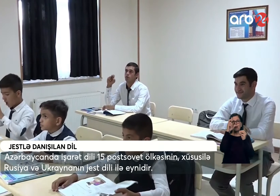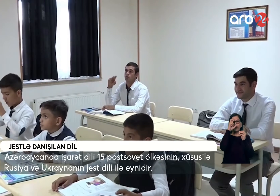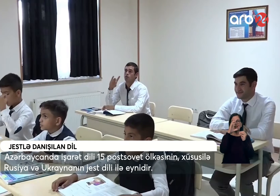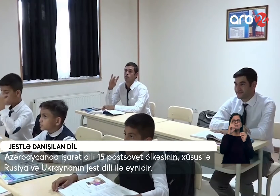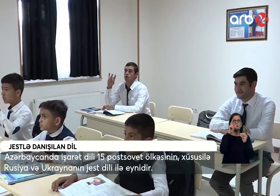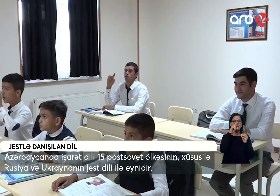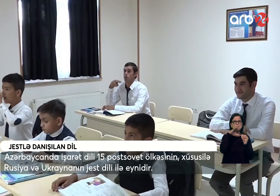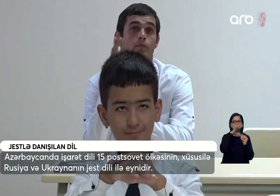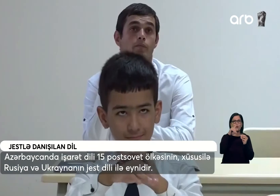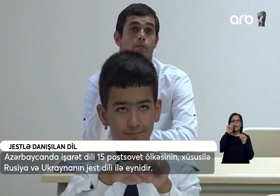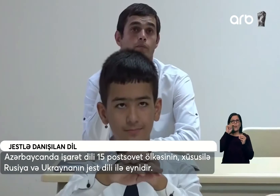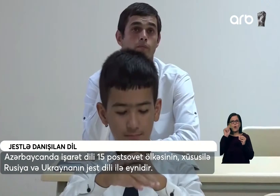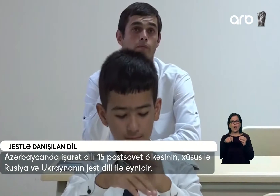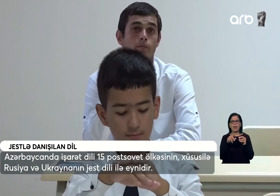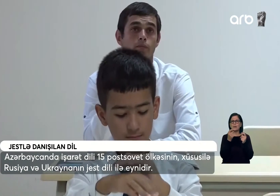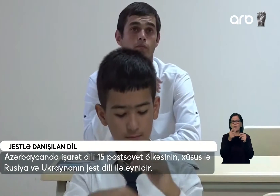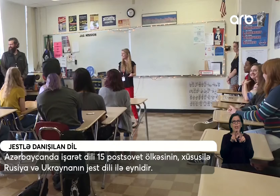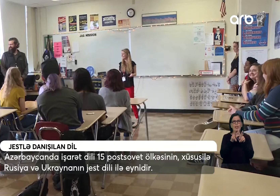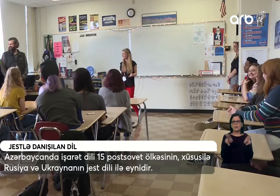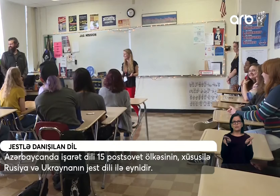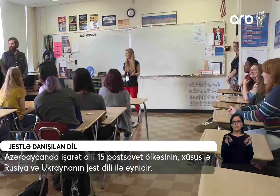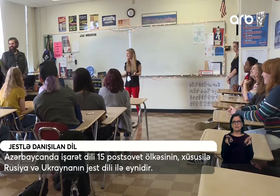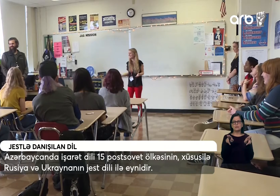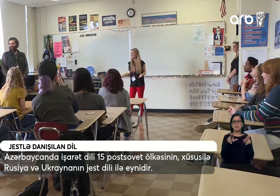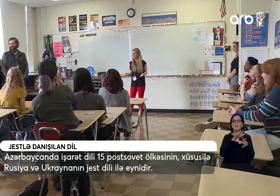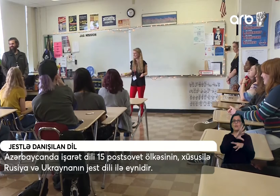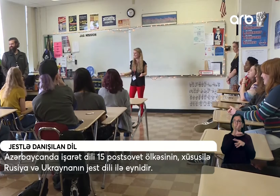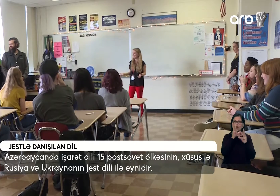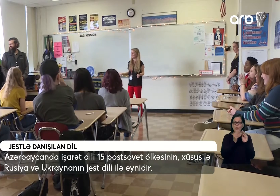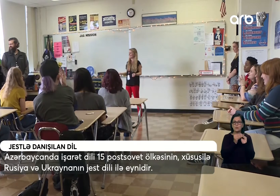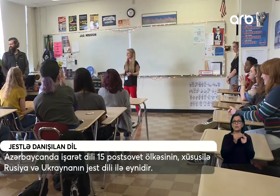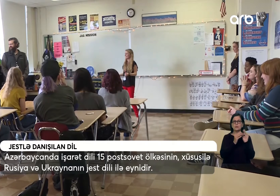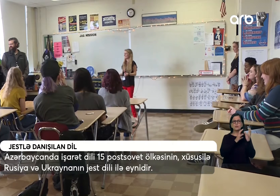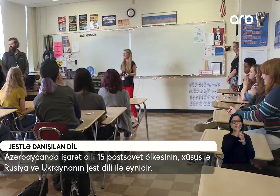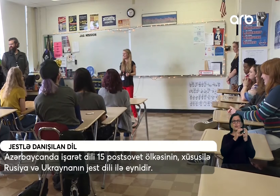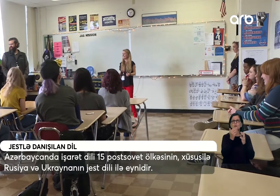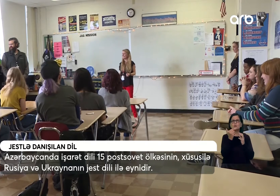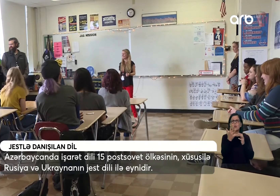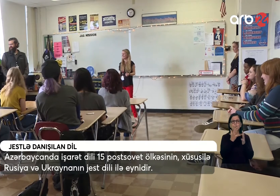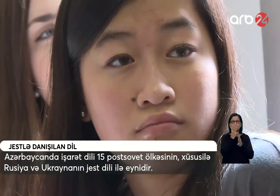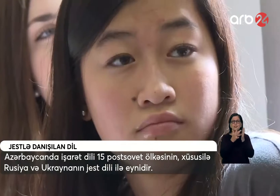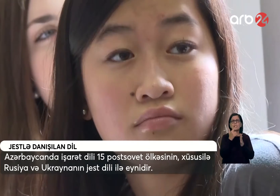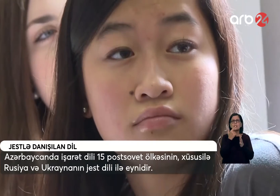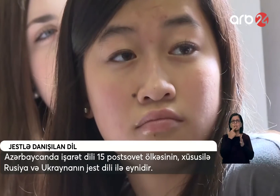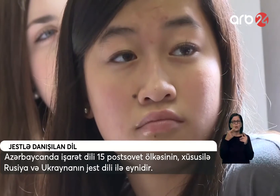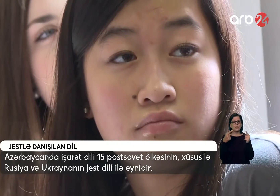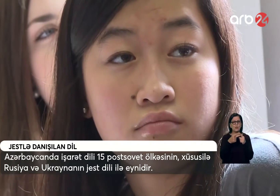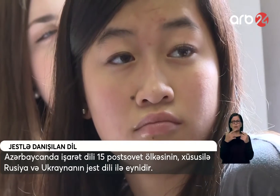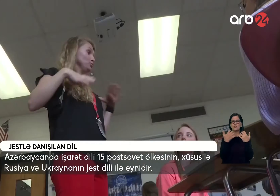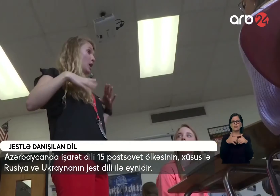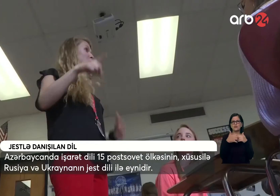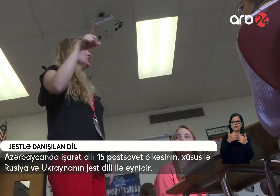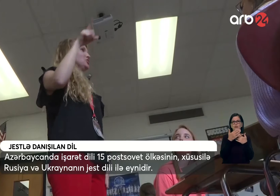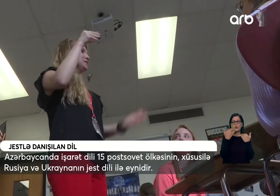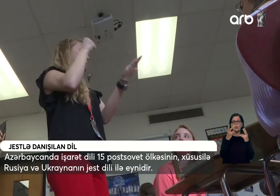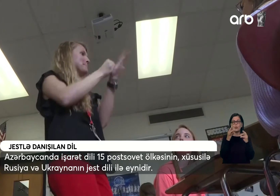və Ukraynanın jest dili ilə demək olar ki, eyniyyət təşkil edir. Ümumilikdə isə dünyada neçə işarət dilinin olduğuna dair dəqiq sayı yoxdur.